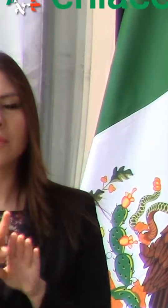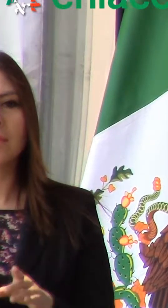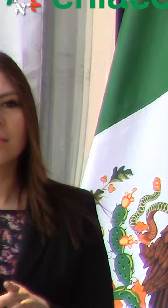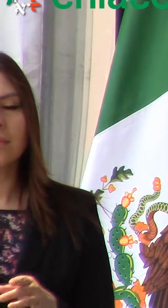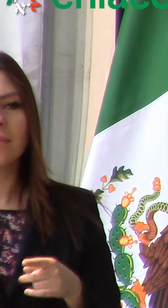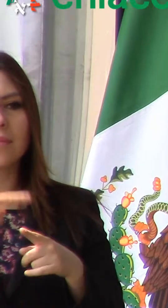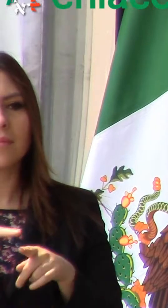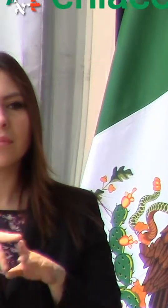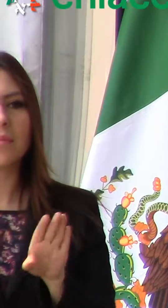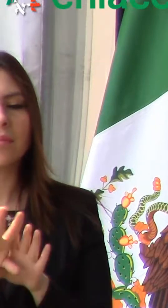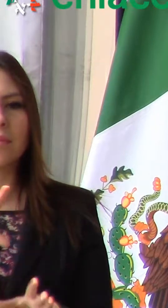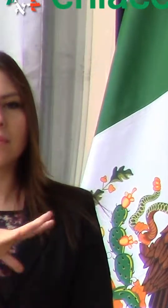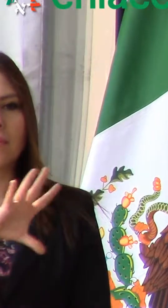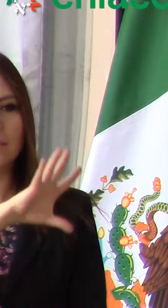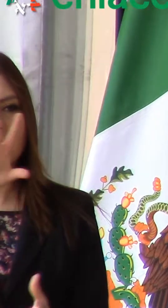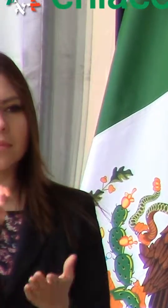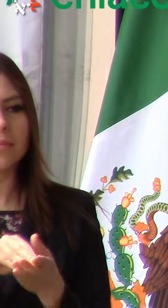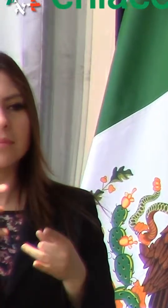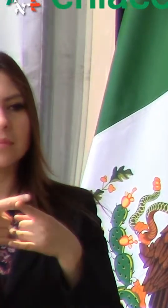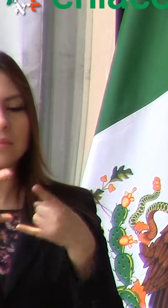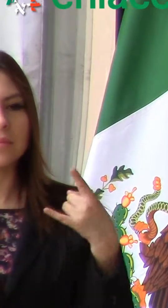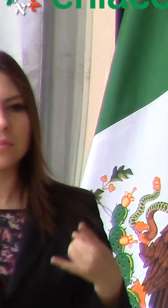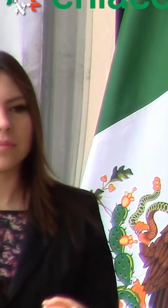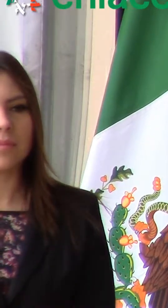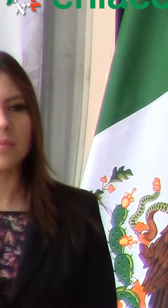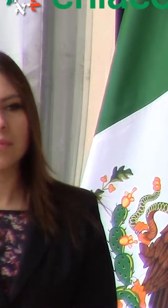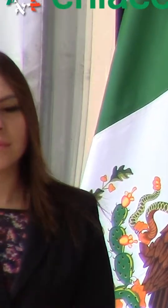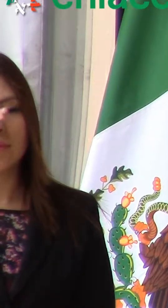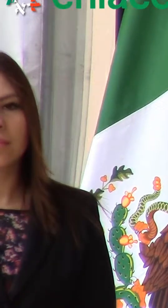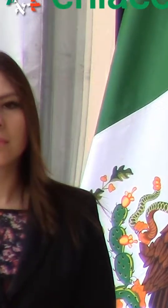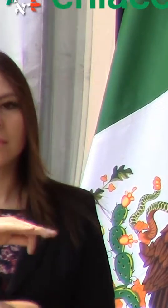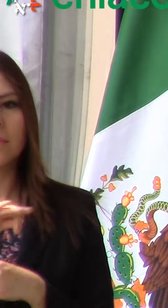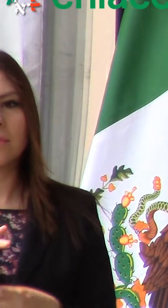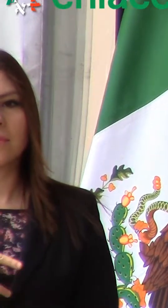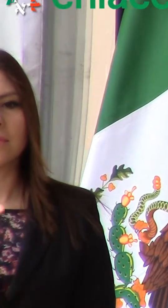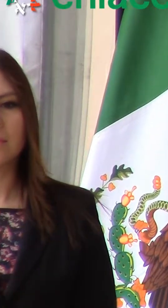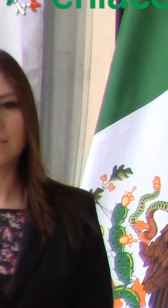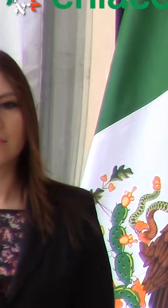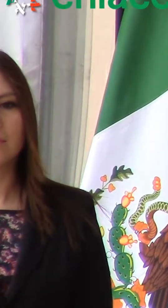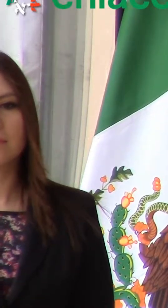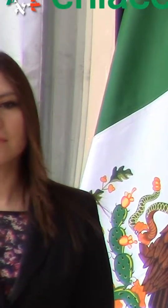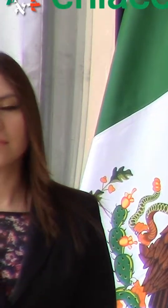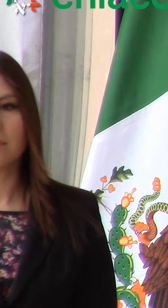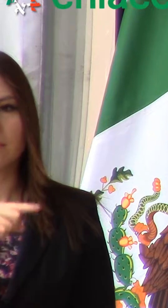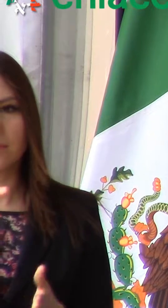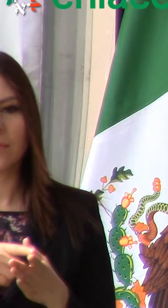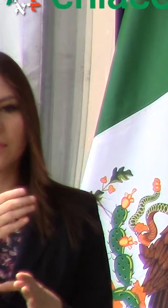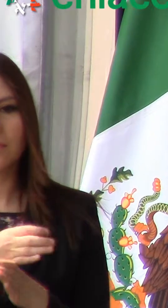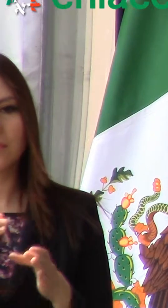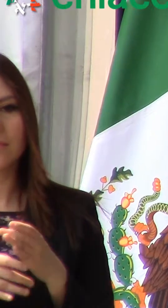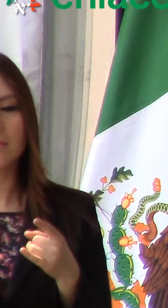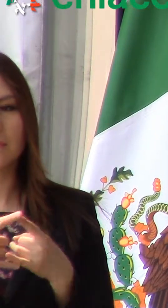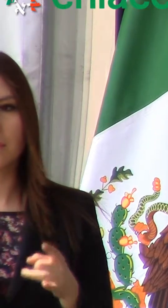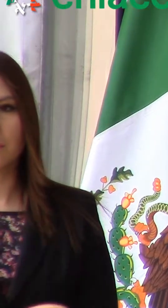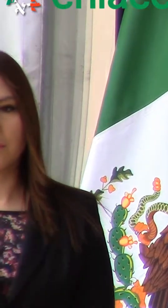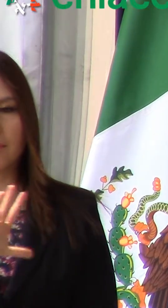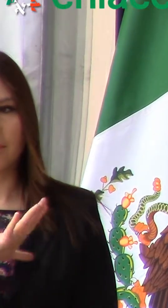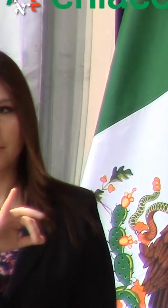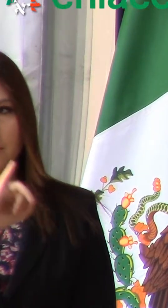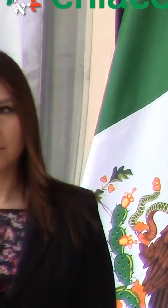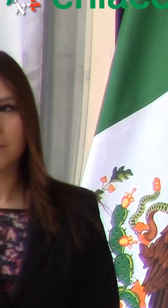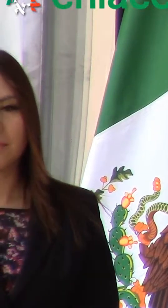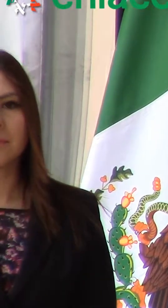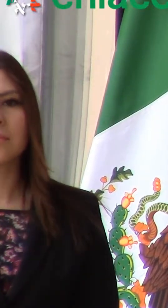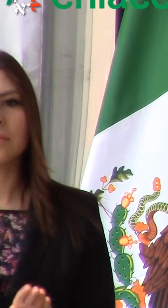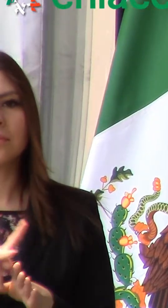altísimos contenidos históricos, ¿verdad? Pues hace que se convenza uno de que estas son partes de la historia que no tenemos que olvidar y que no